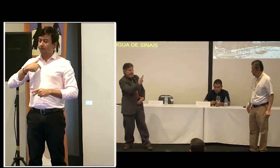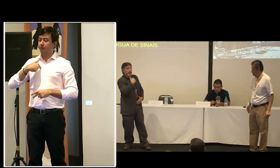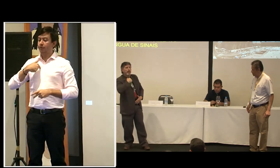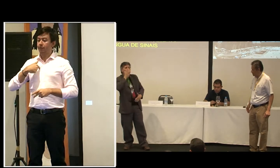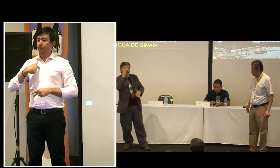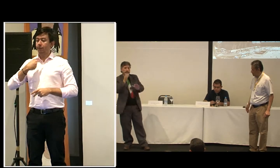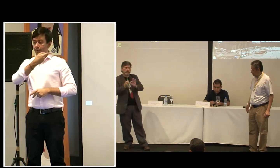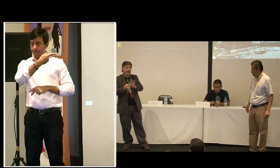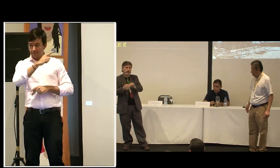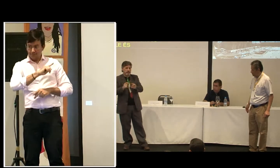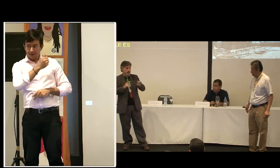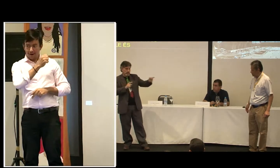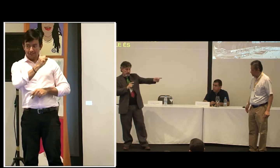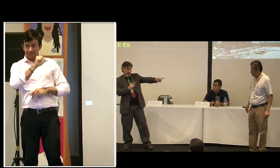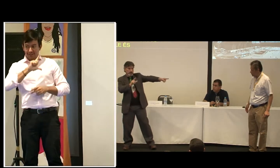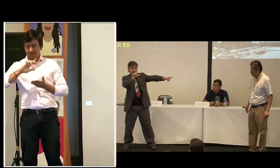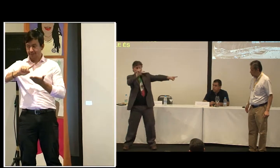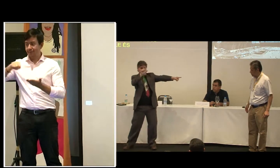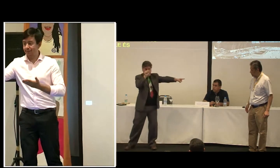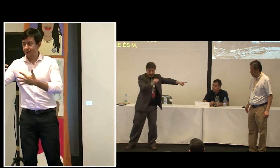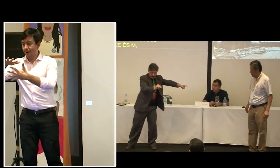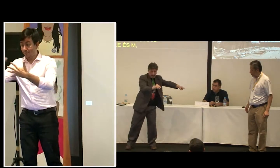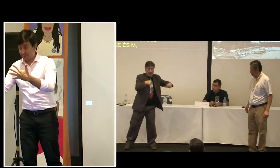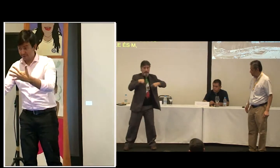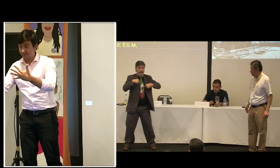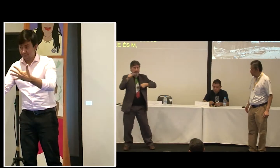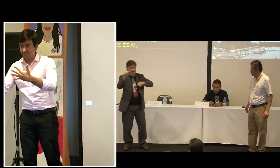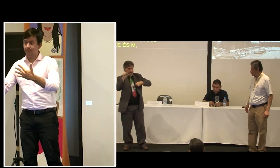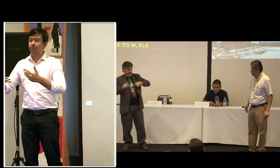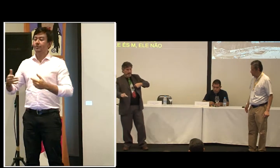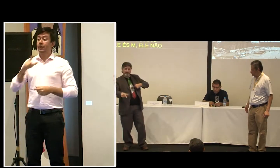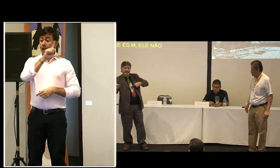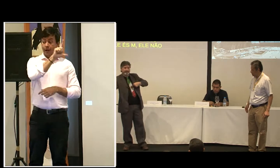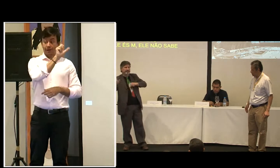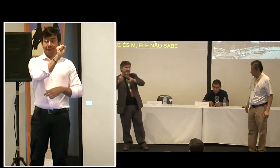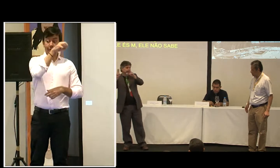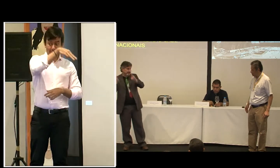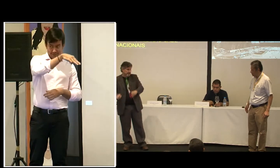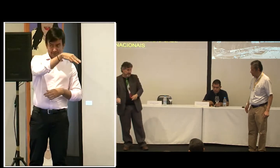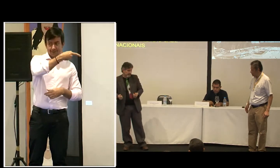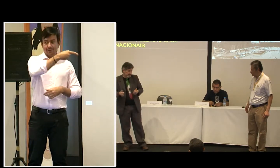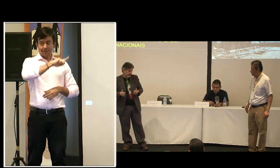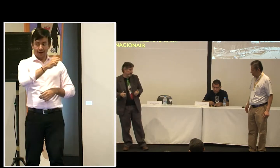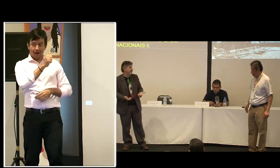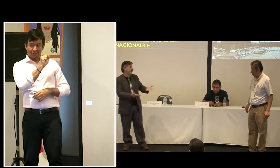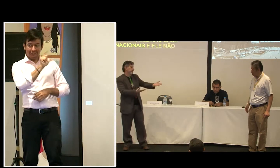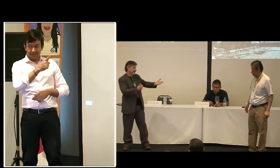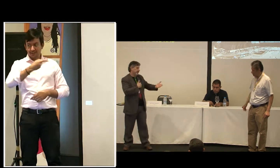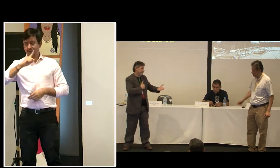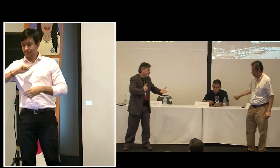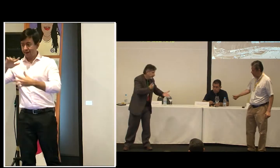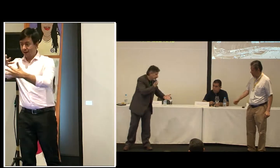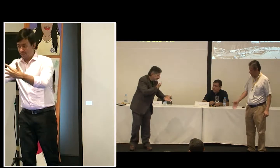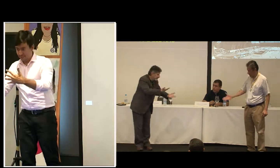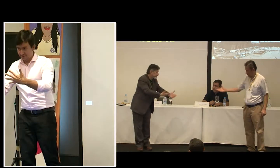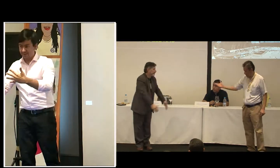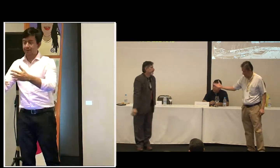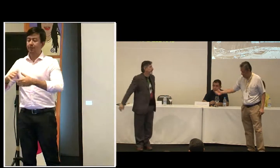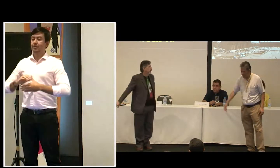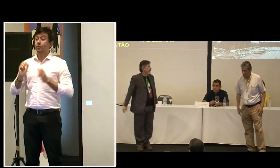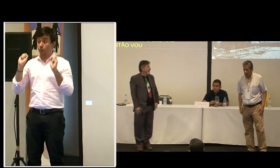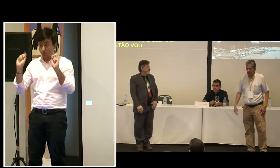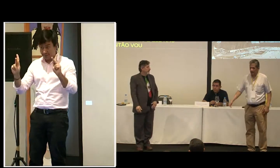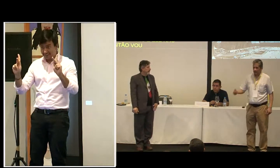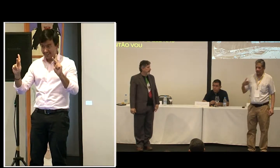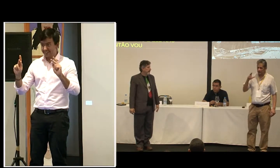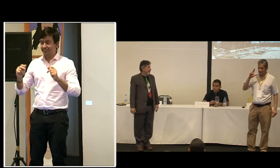ASL, então eu vou interpretá-lo, ok? Eu vou passar para a ASL. O intérprete passará para a língua de sinais